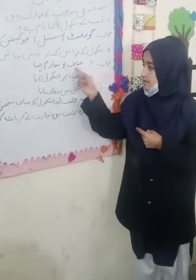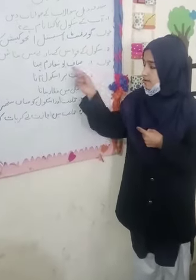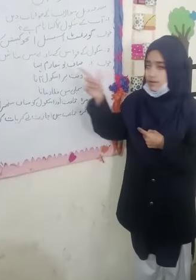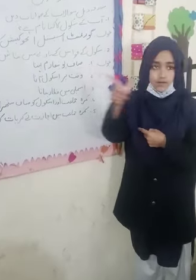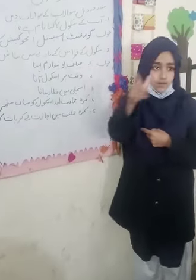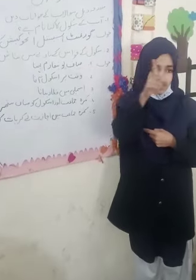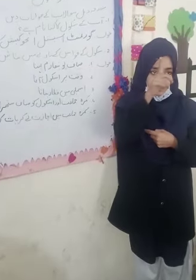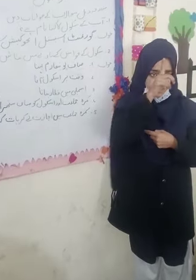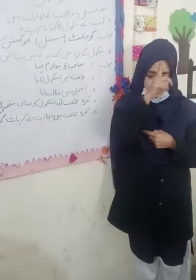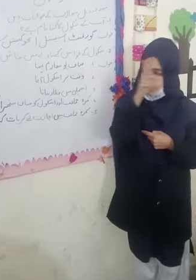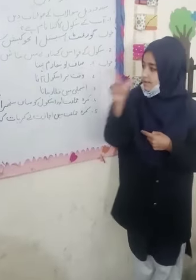साफ